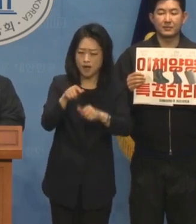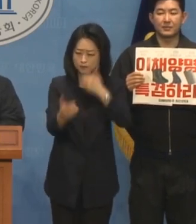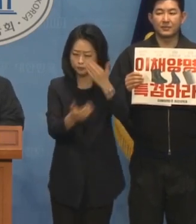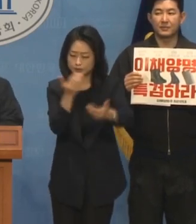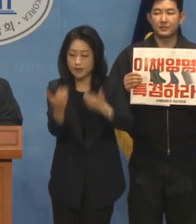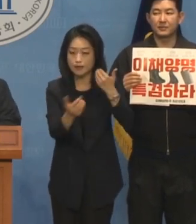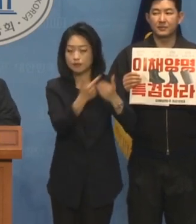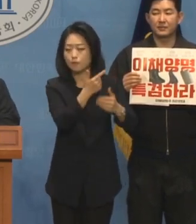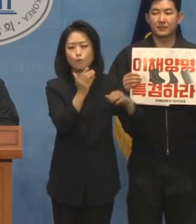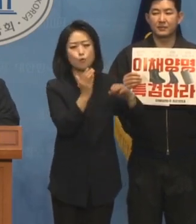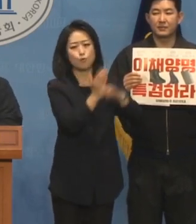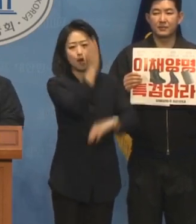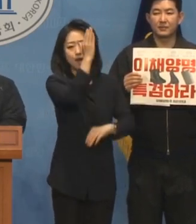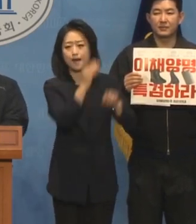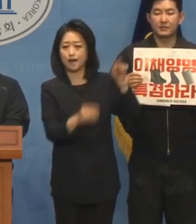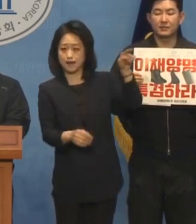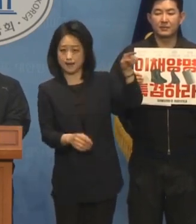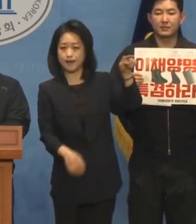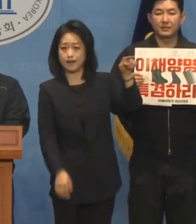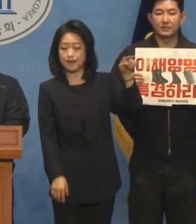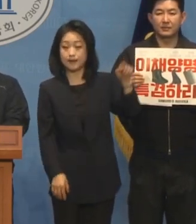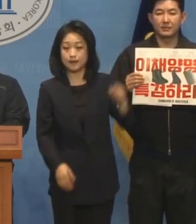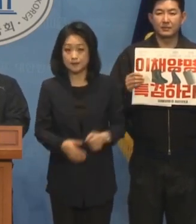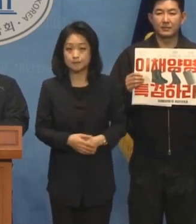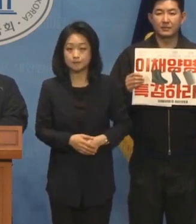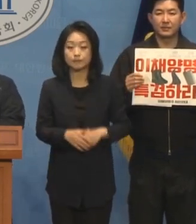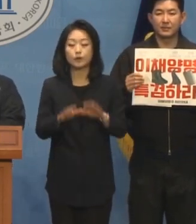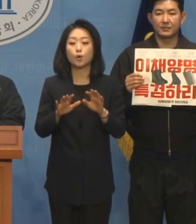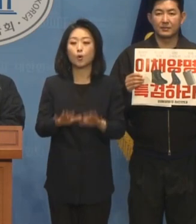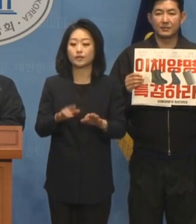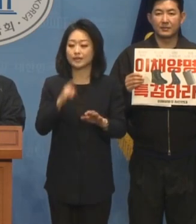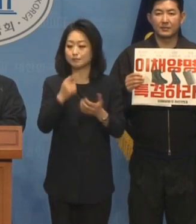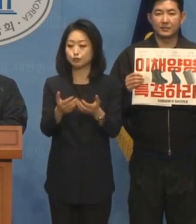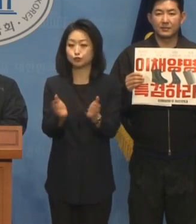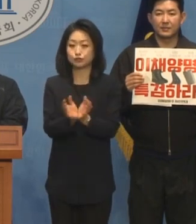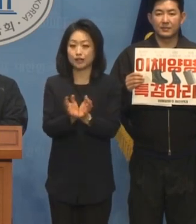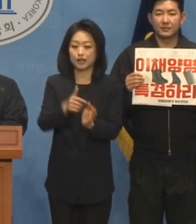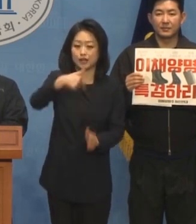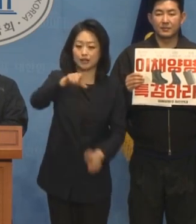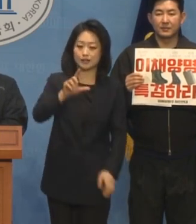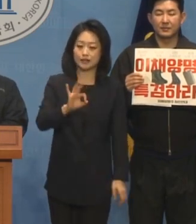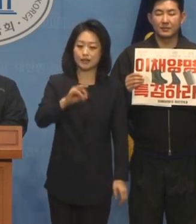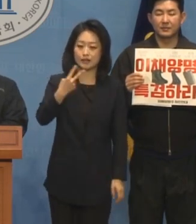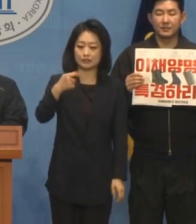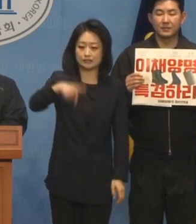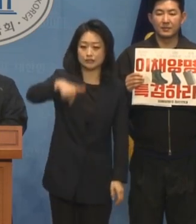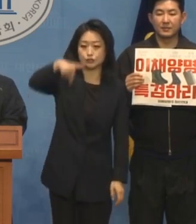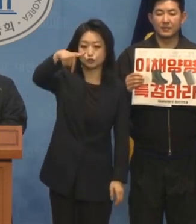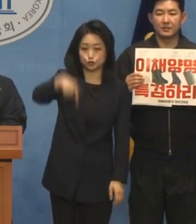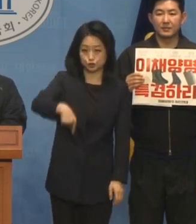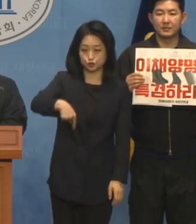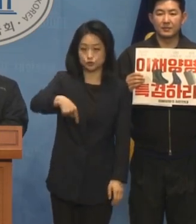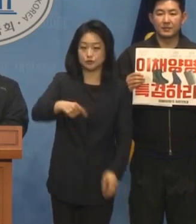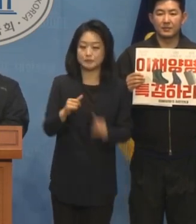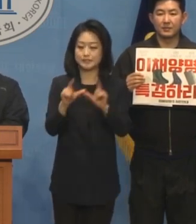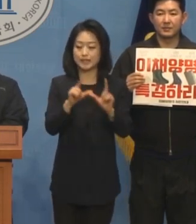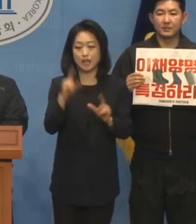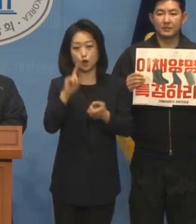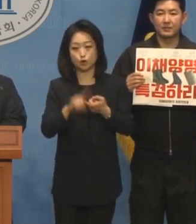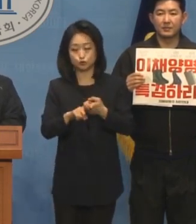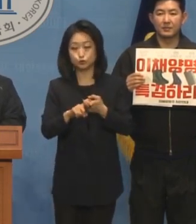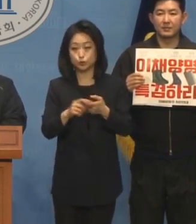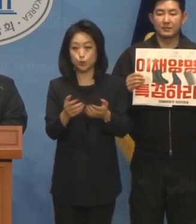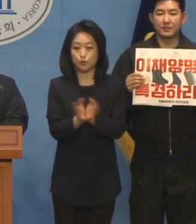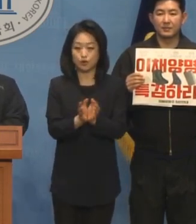정말 도을 지나쳐도 너무나 지나쳤습니다 그래서 오늘 민주당 강구원 님과 민생경제 구소 또 2차 양명주